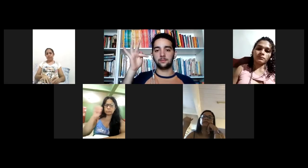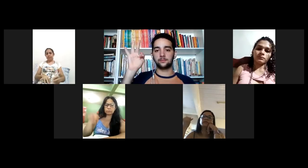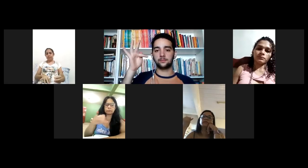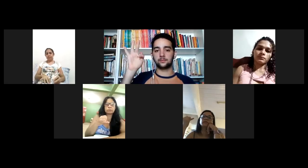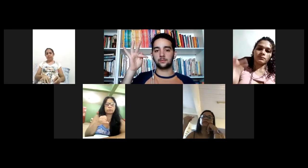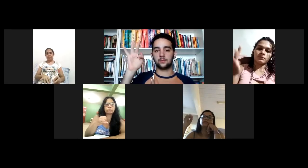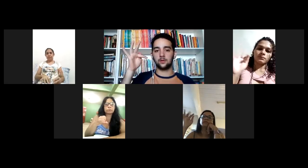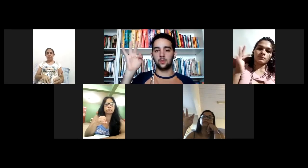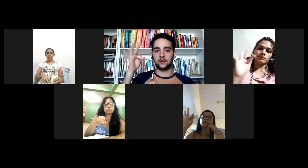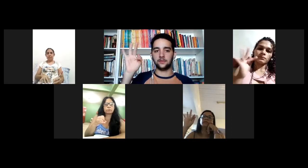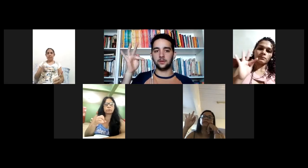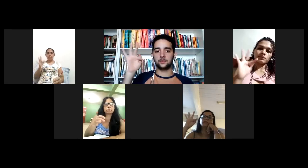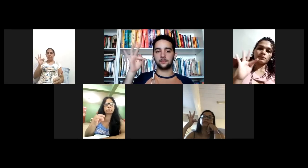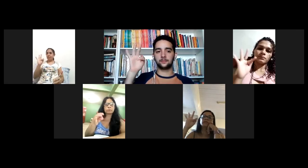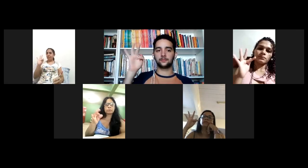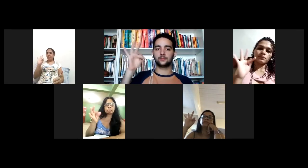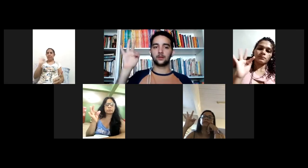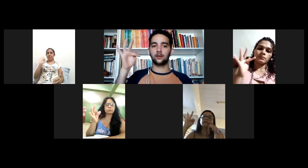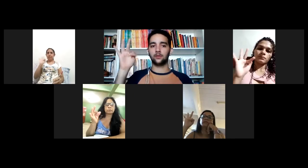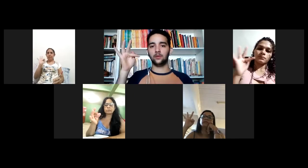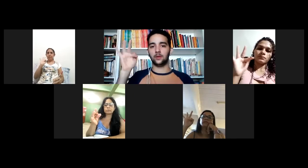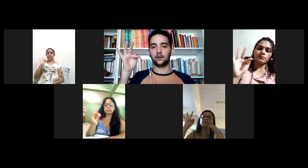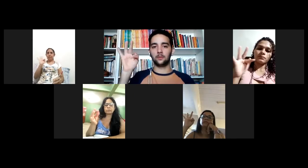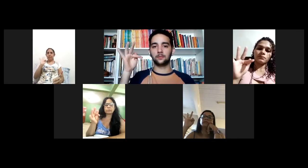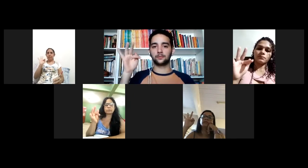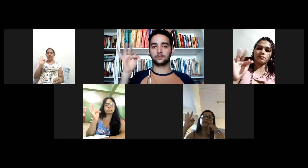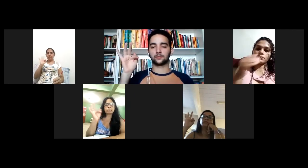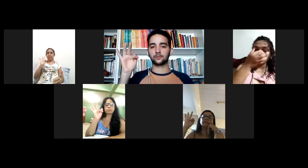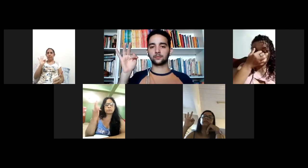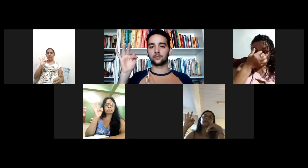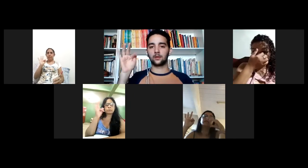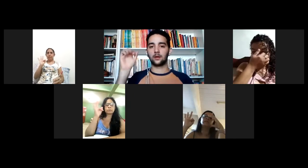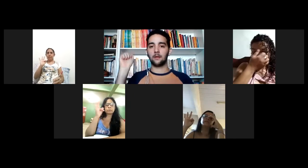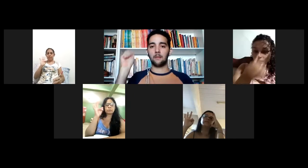Fevereiro. O F. Fevereiro.